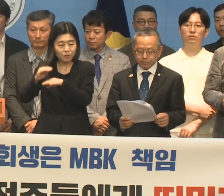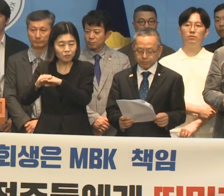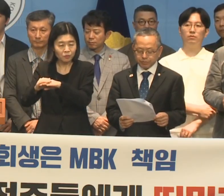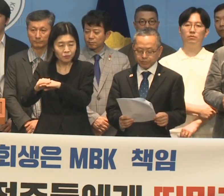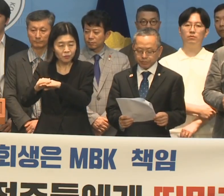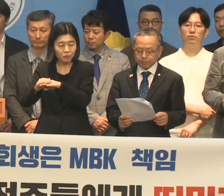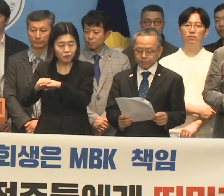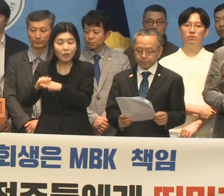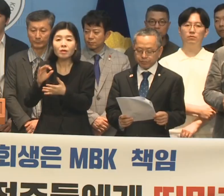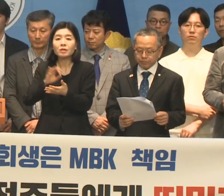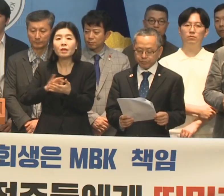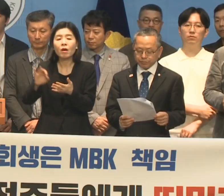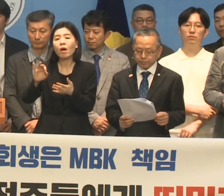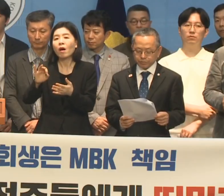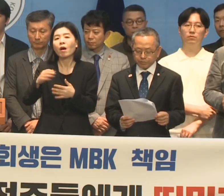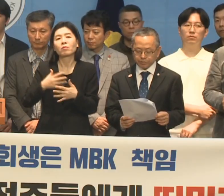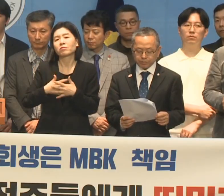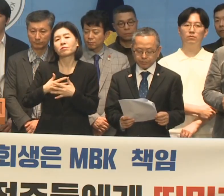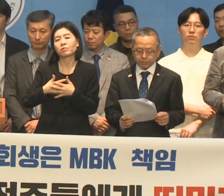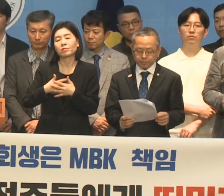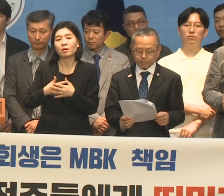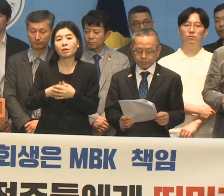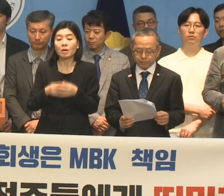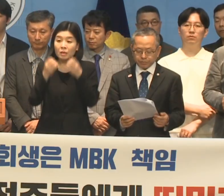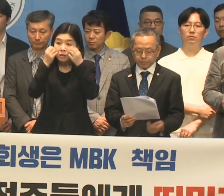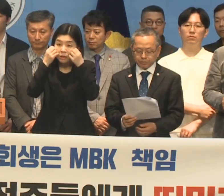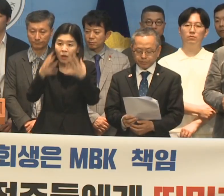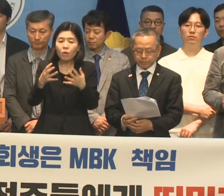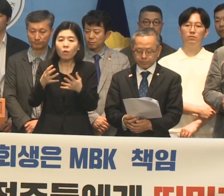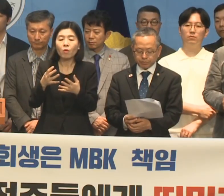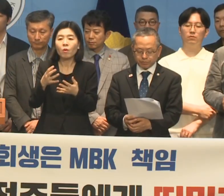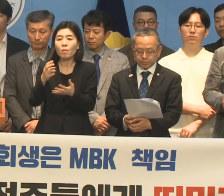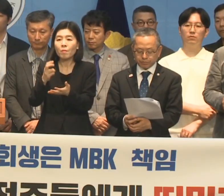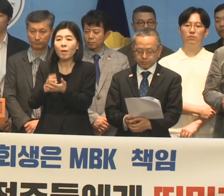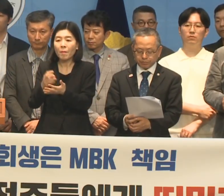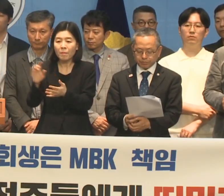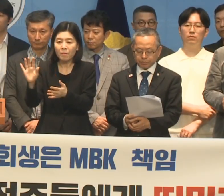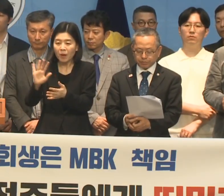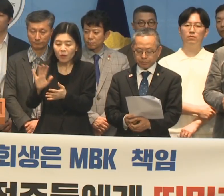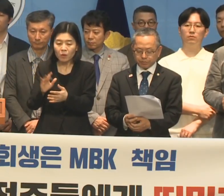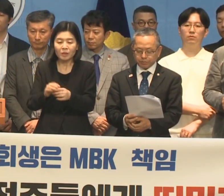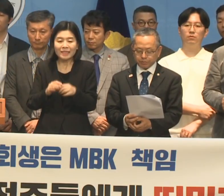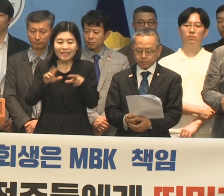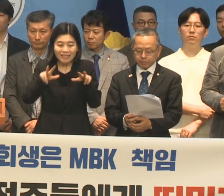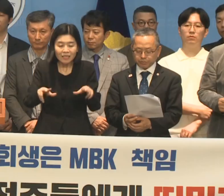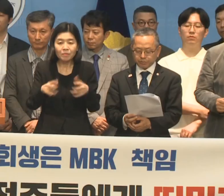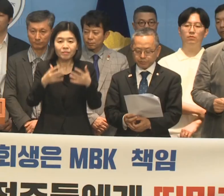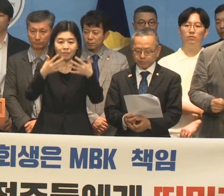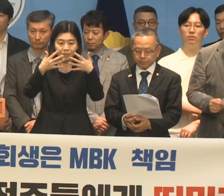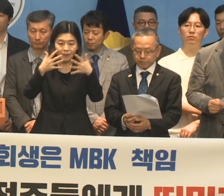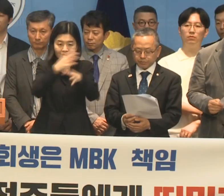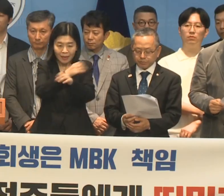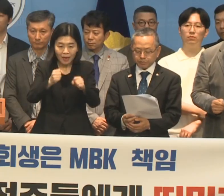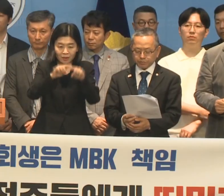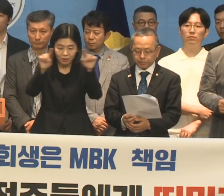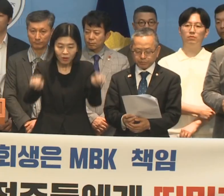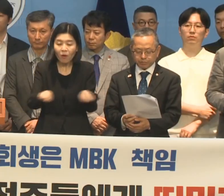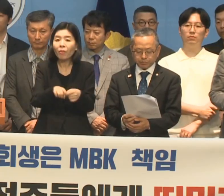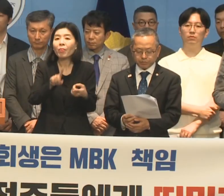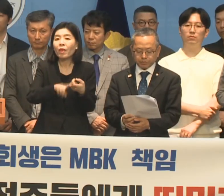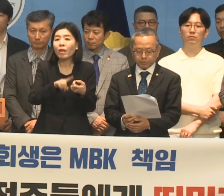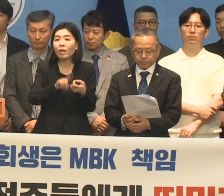상황입니다. 따라서 새로운 제도가 아닌 현 계약서대에 있는 후정산 업체의 특례